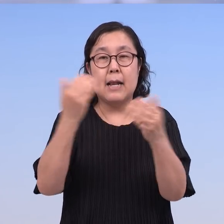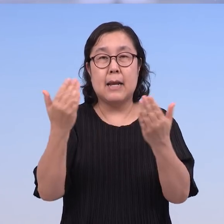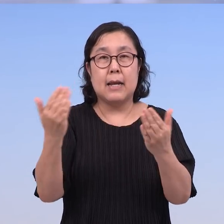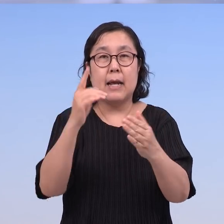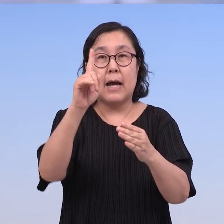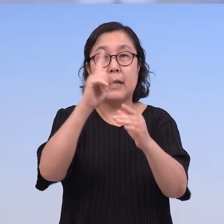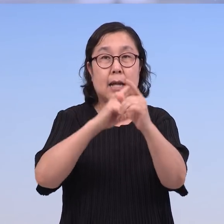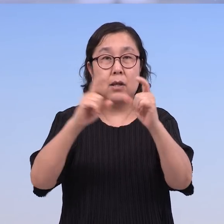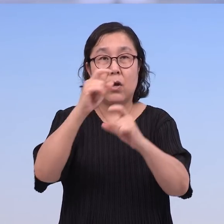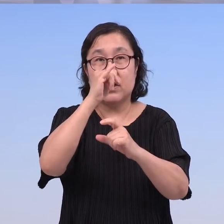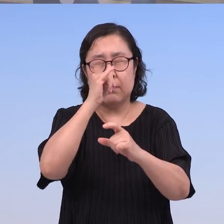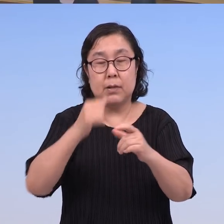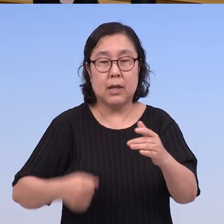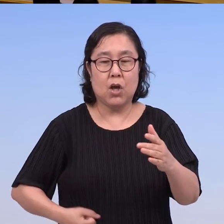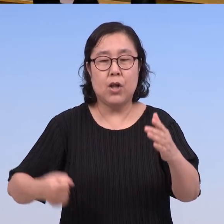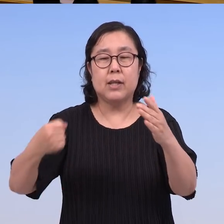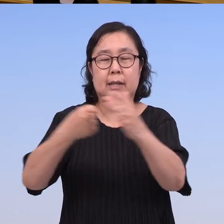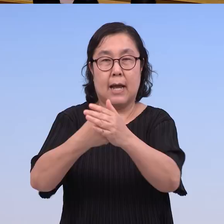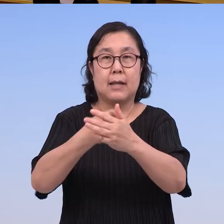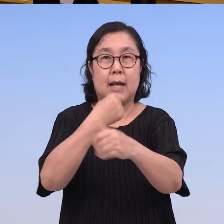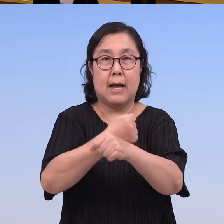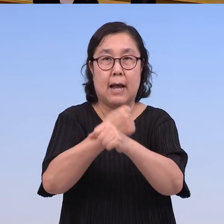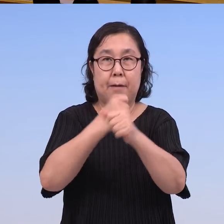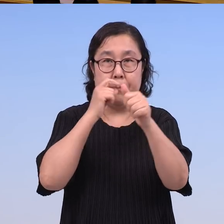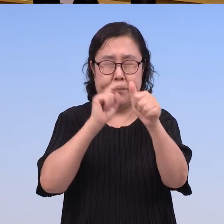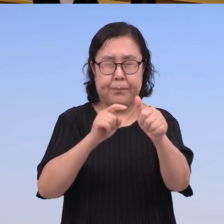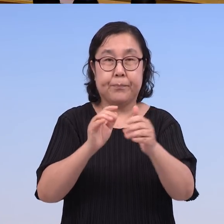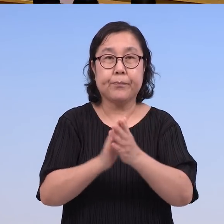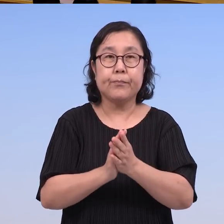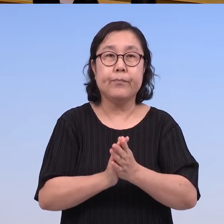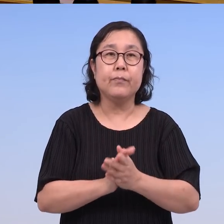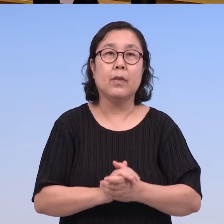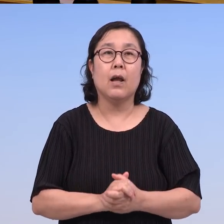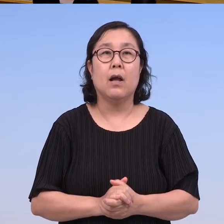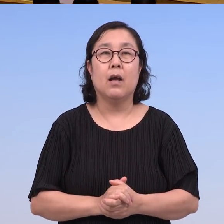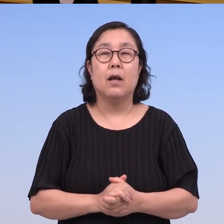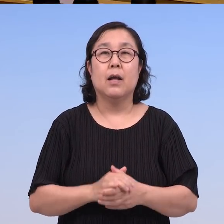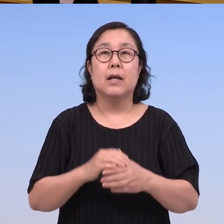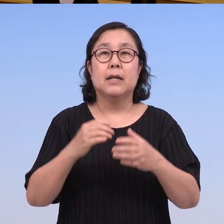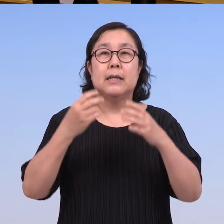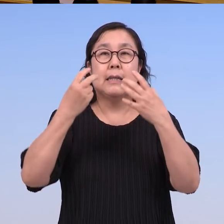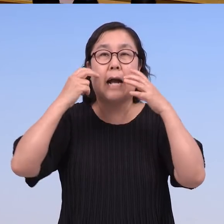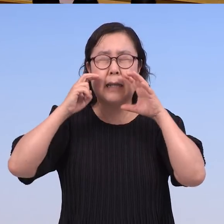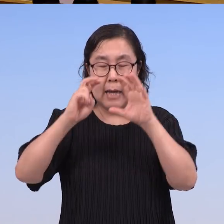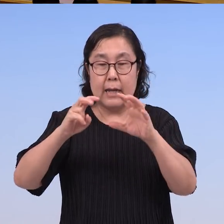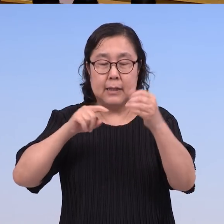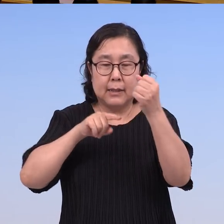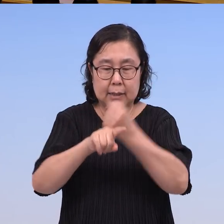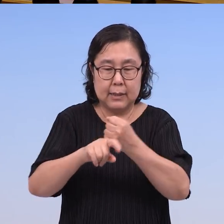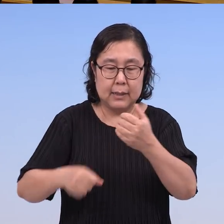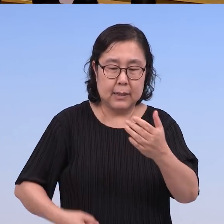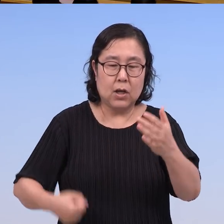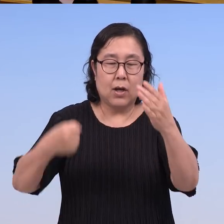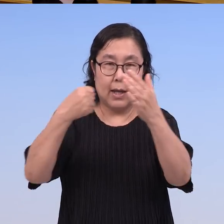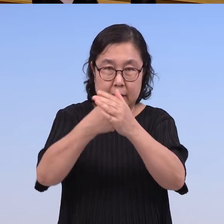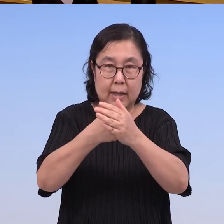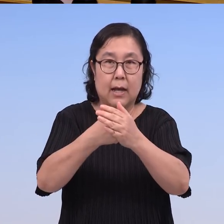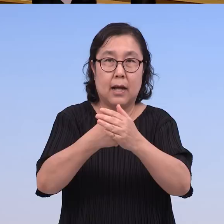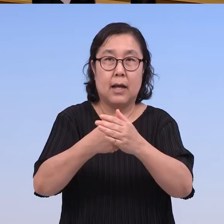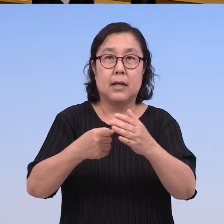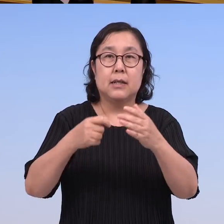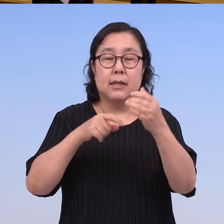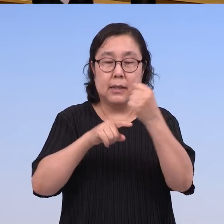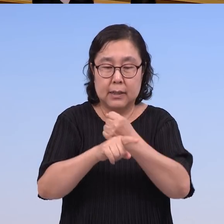해야 될 게 하나 더 있는데, 결단하라는 게, 결단하라. 8절, 다니엘은 뜻을 정하여,